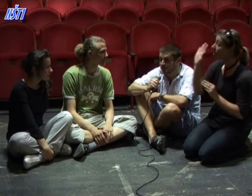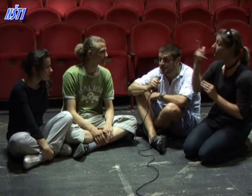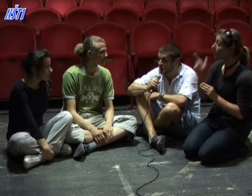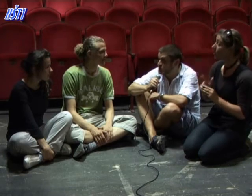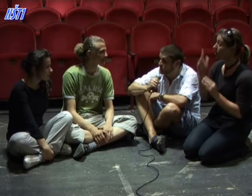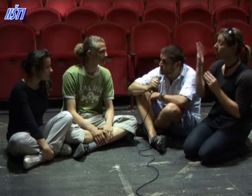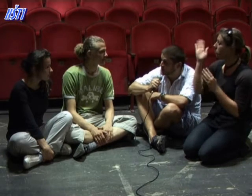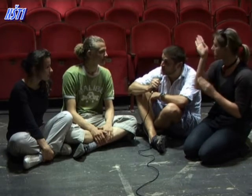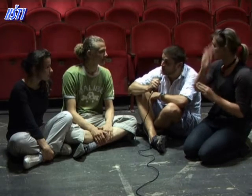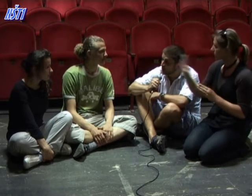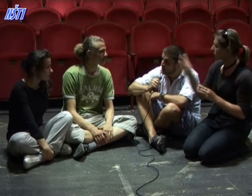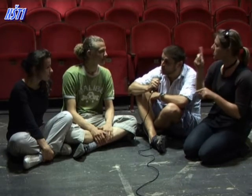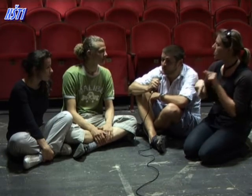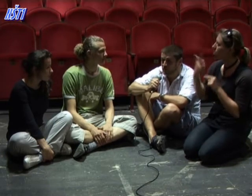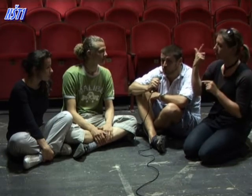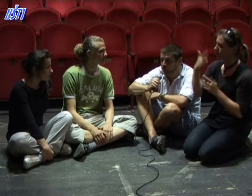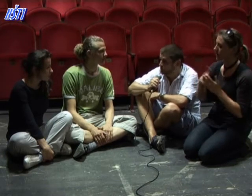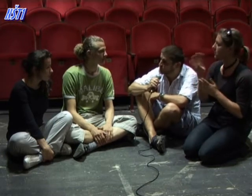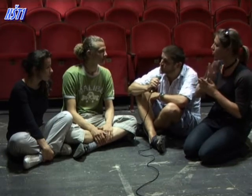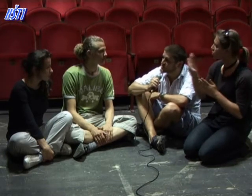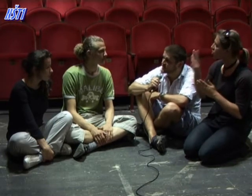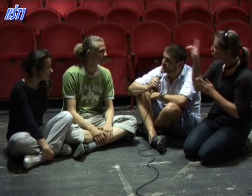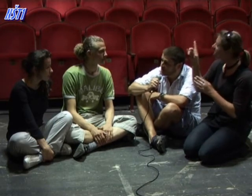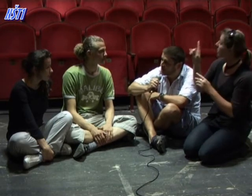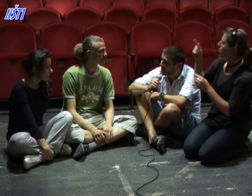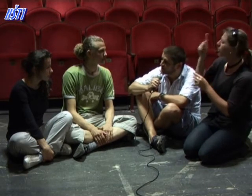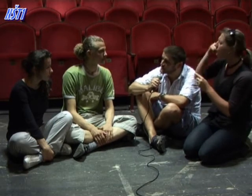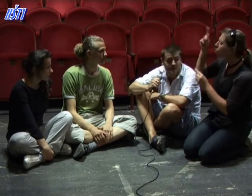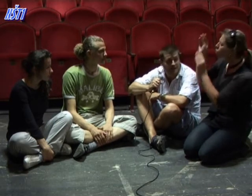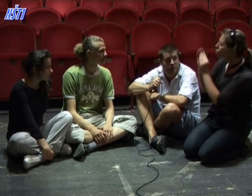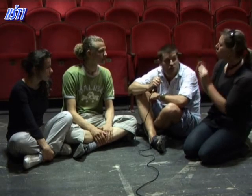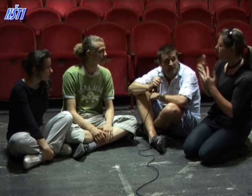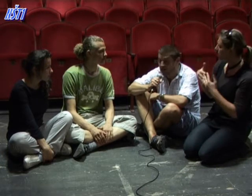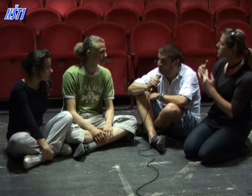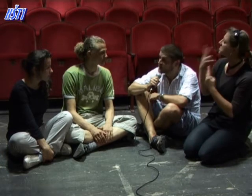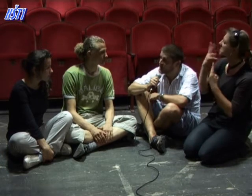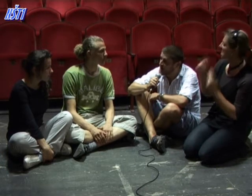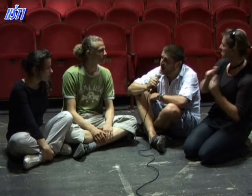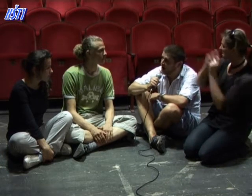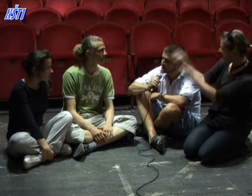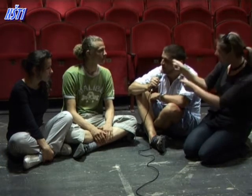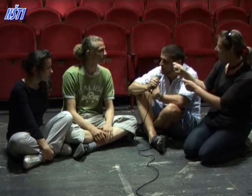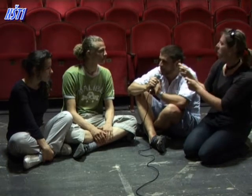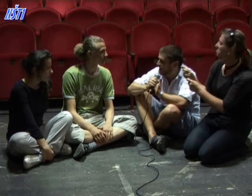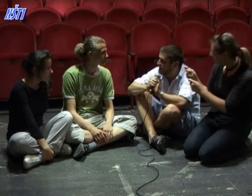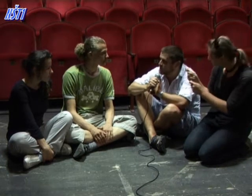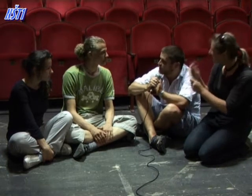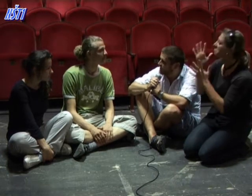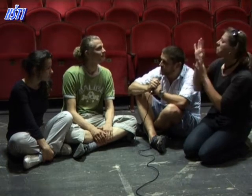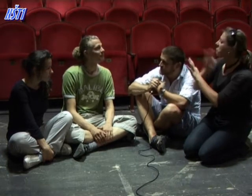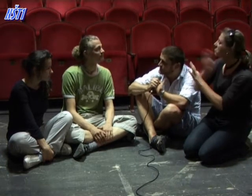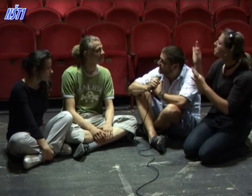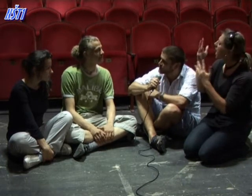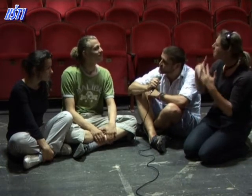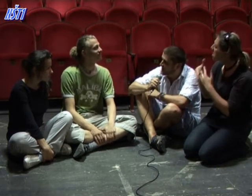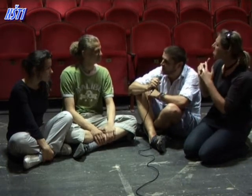roce 2004 Pulitzerovu cenu, což je docela významné ocenění. A ta hra se hraje na